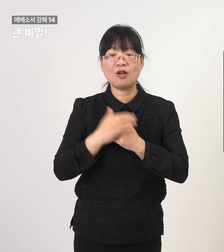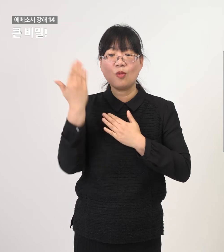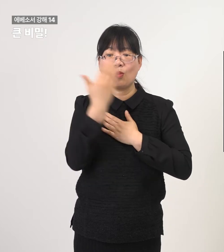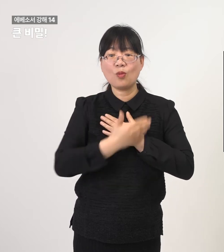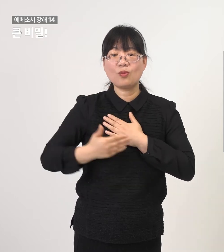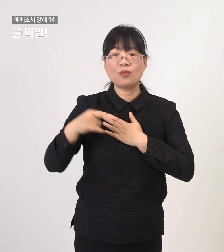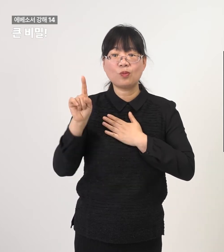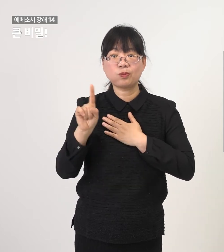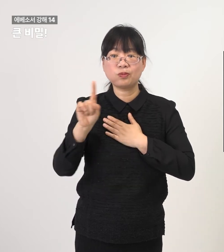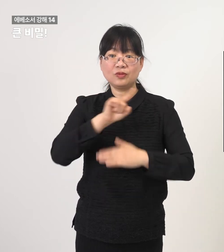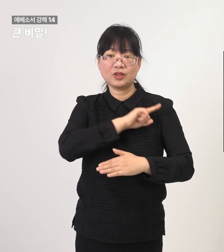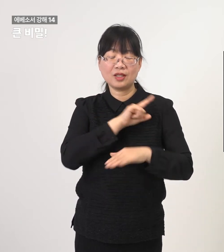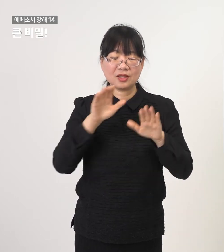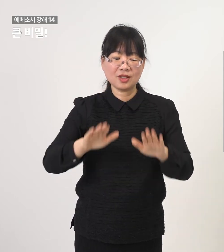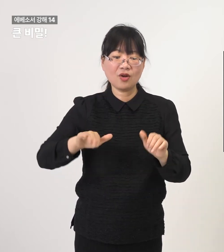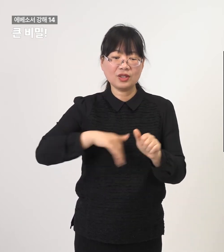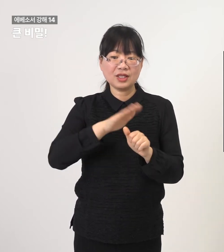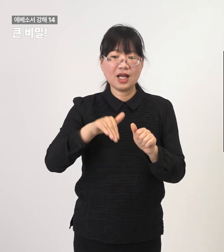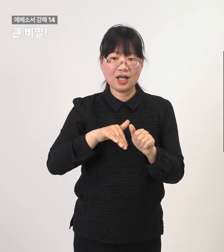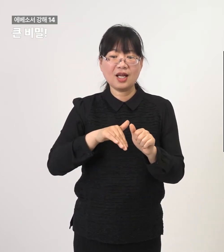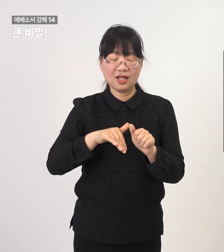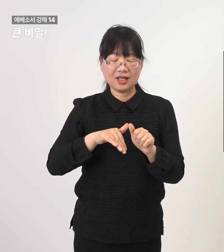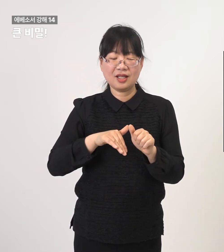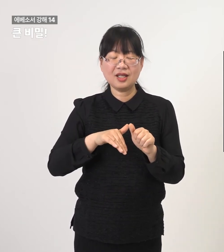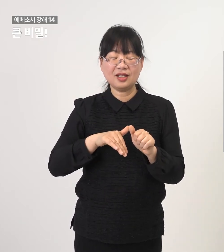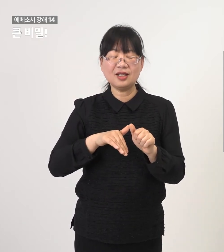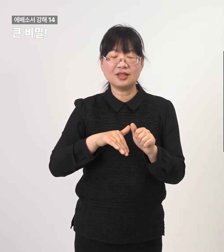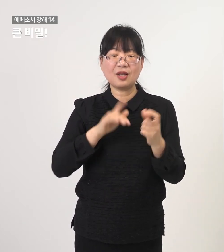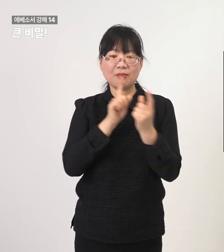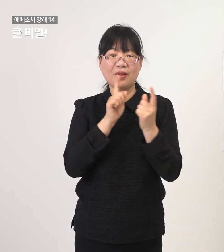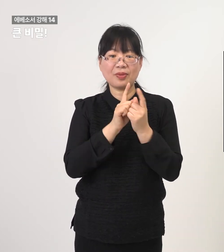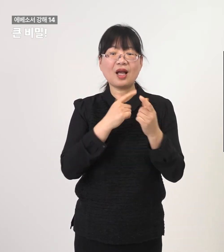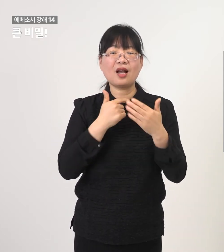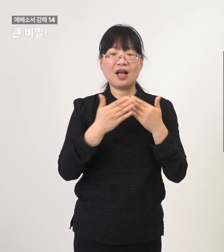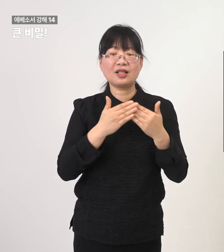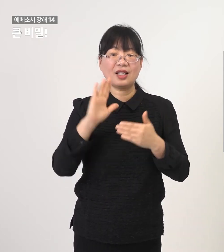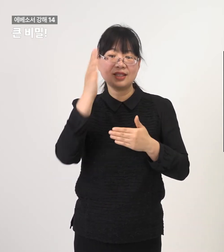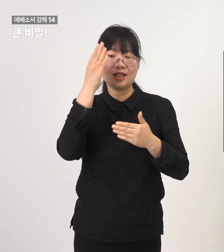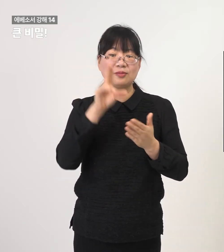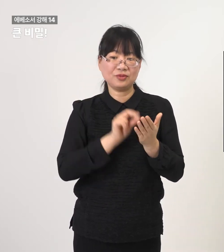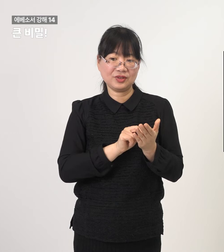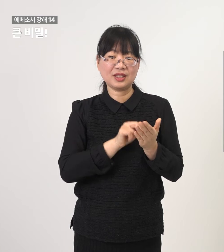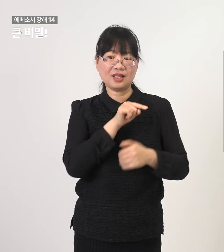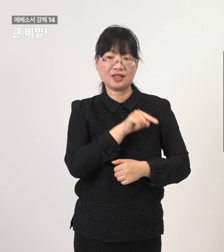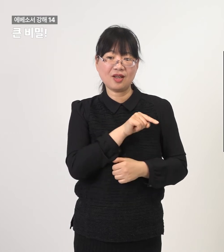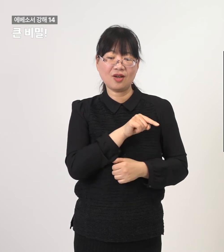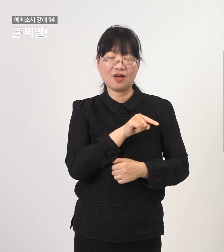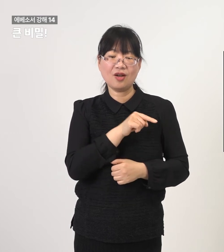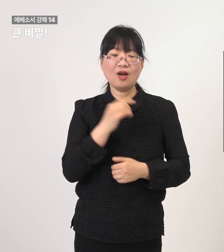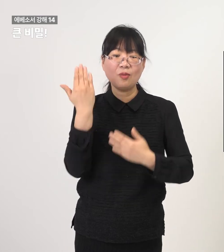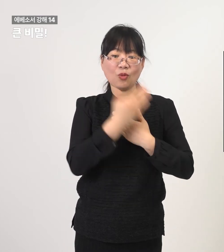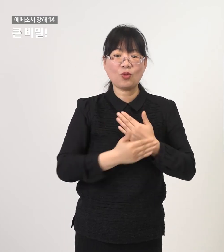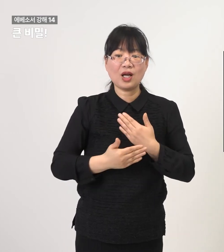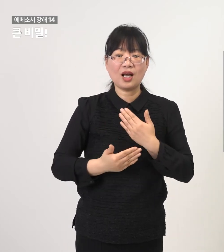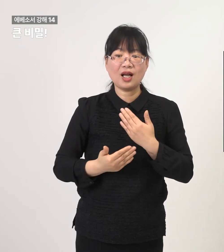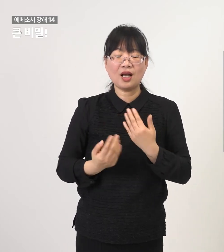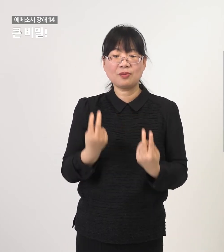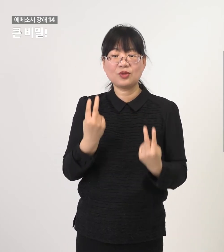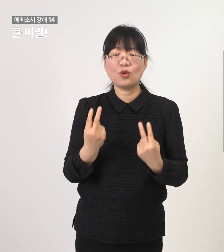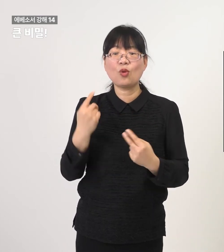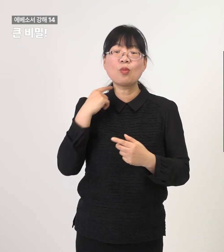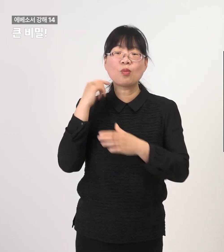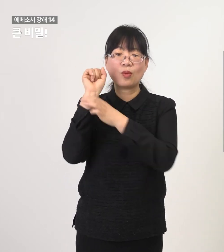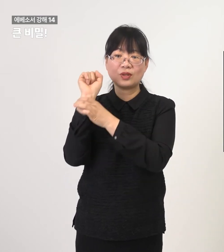몸이라는 것은 가장 현실적인 문제입니다. 그리고 몸과 대비되는 게 여기서 뭐죠? 머리예요.